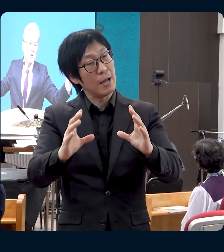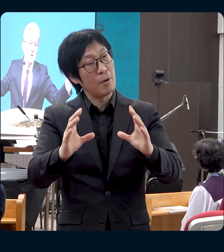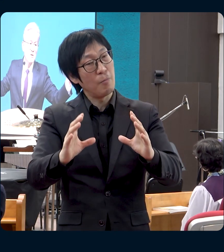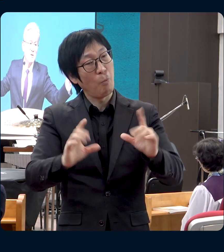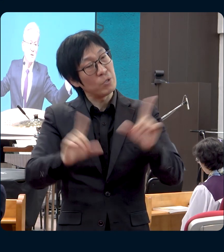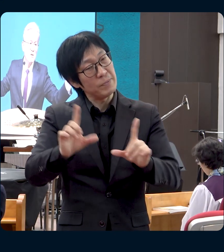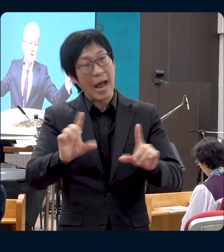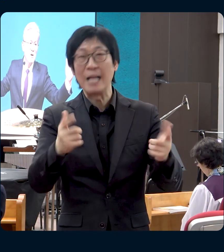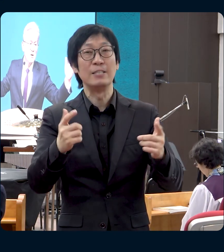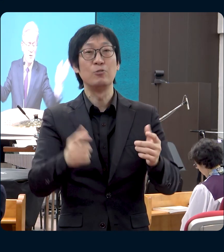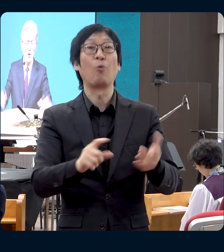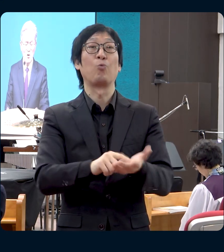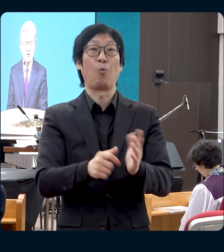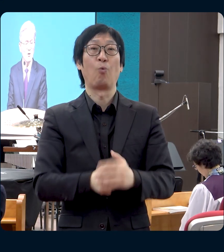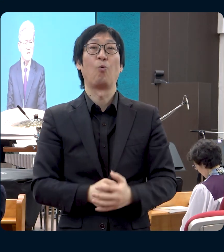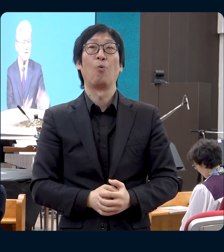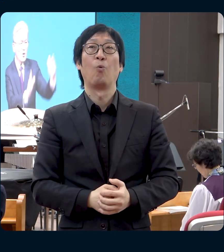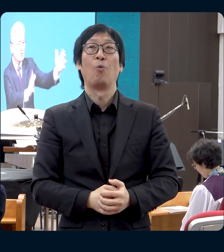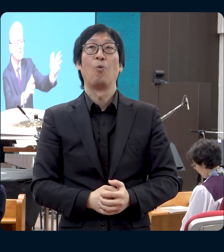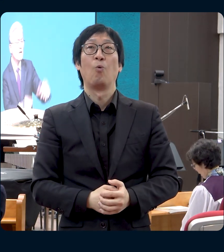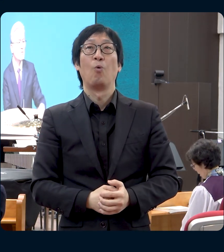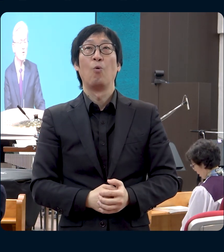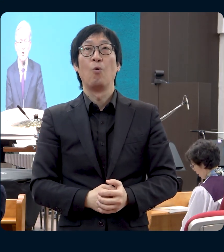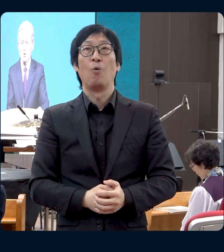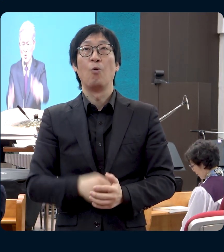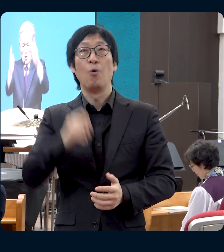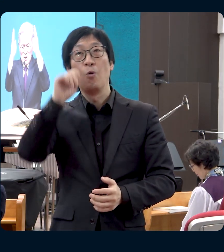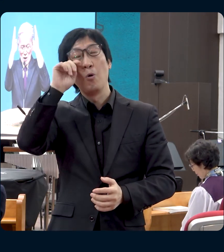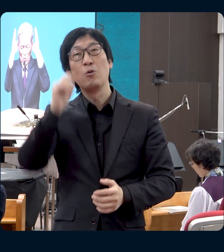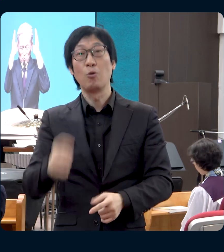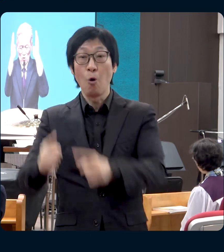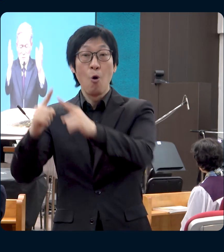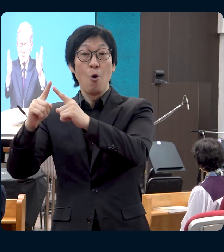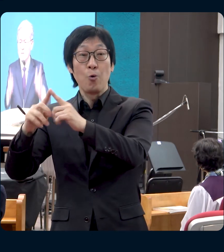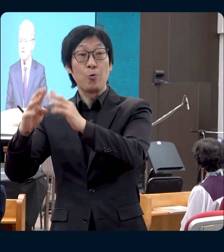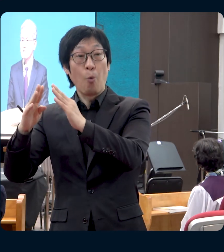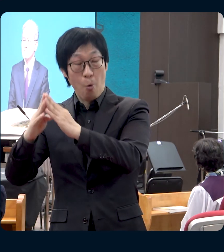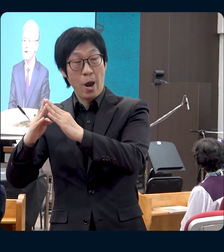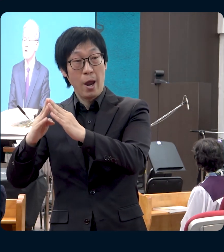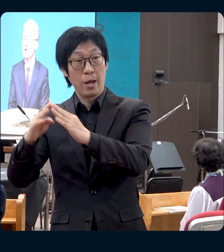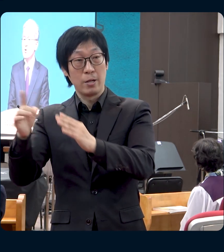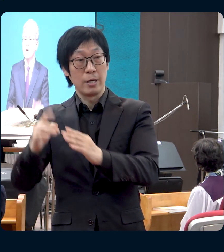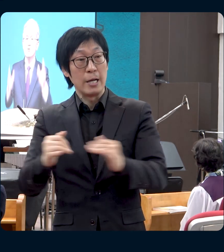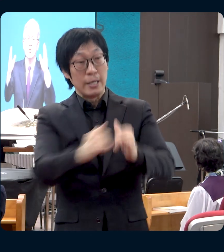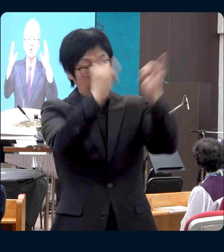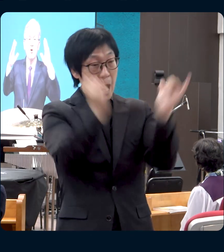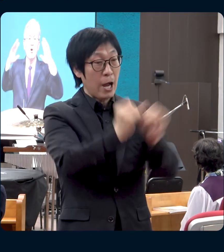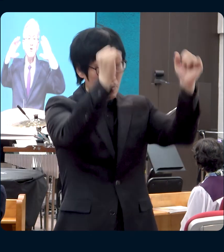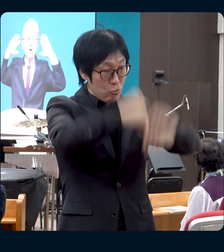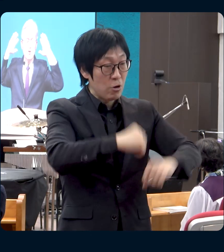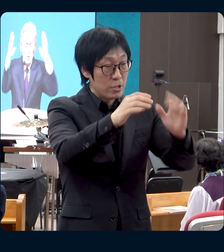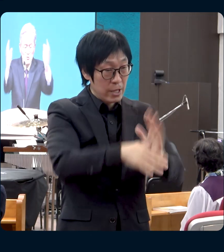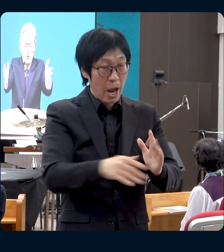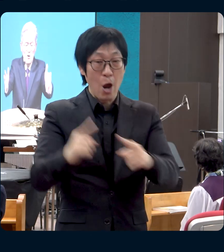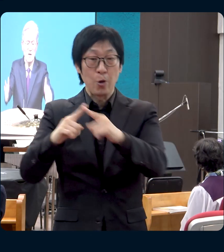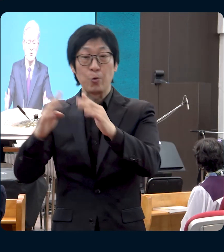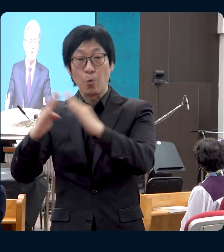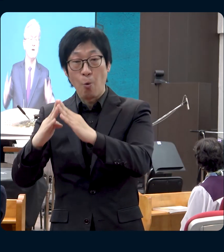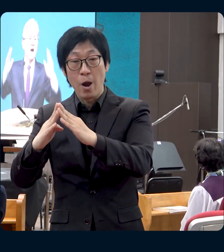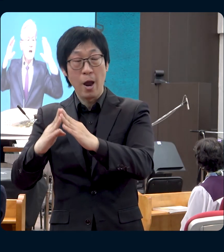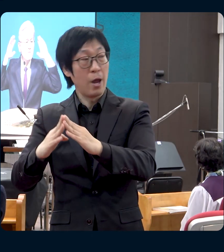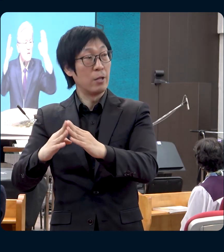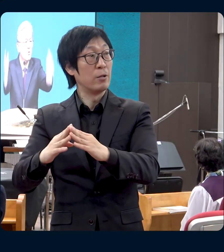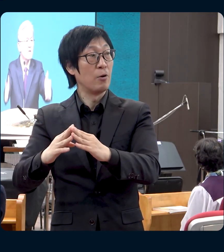상황이었어요. 그런데 거기서 이게 사교 집단이라면 교회라도 중심을 잡아야 되는데 교회는 오히려 더 거기에